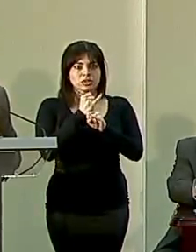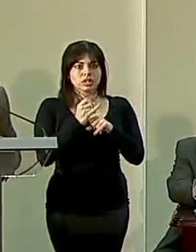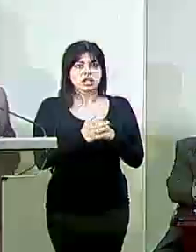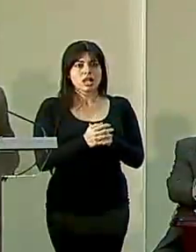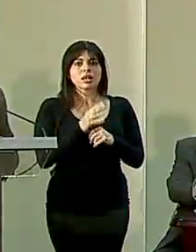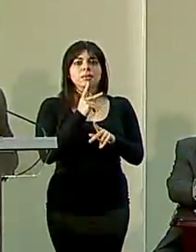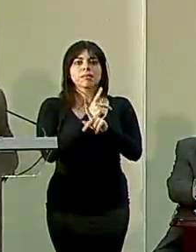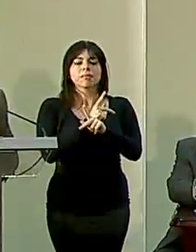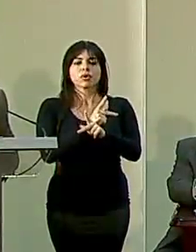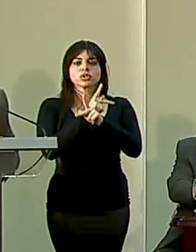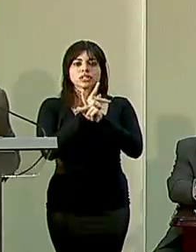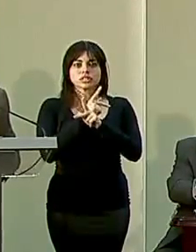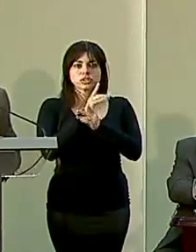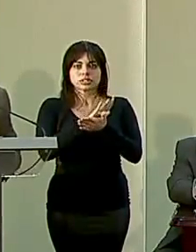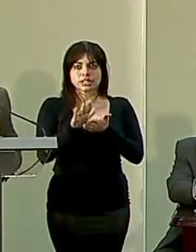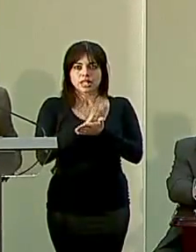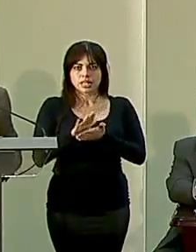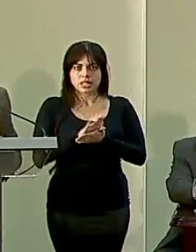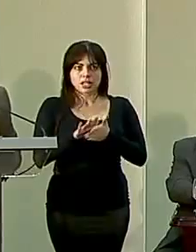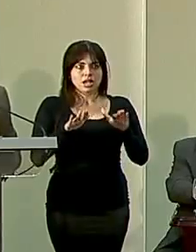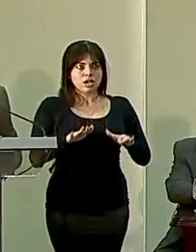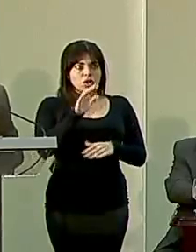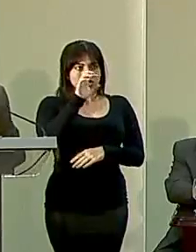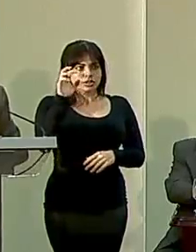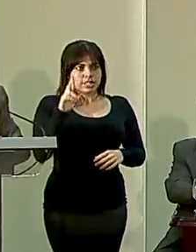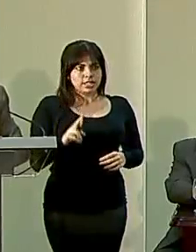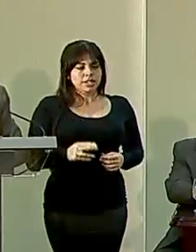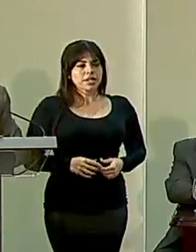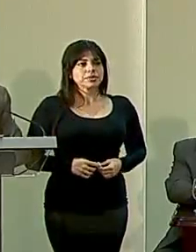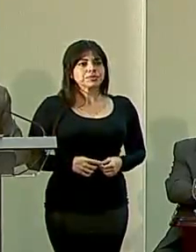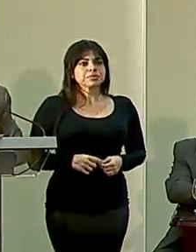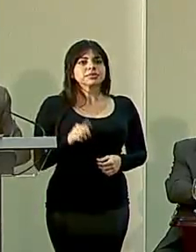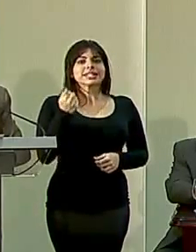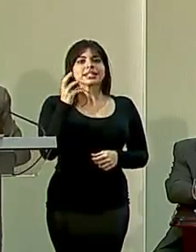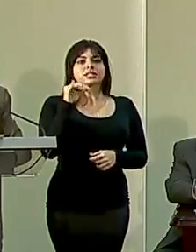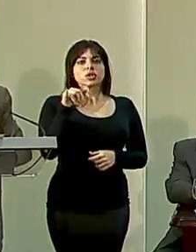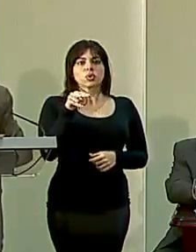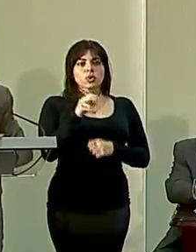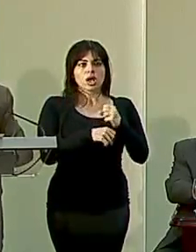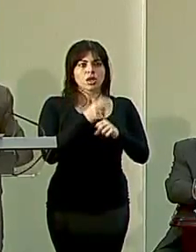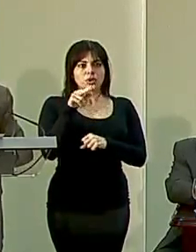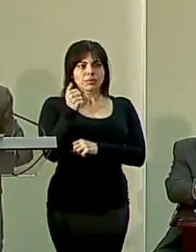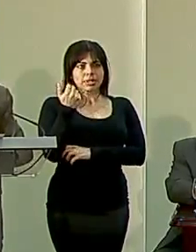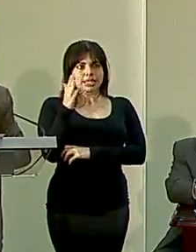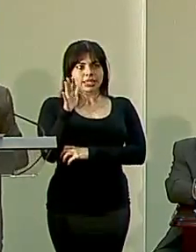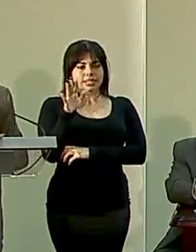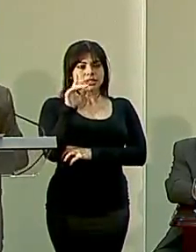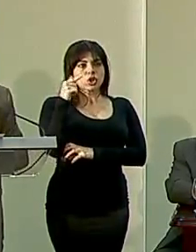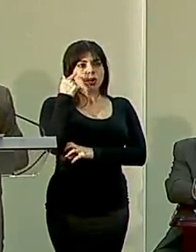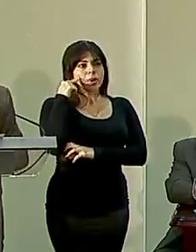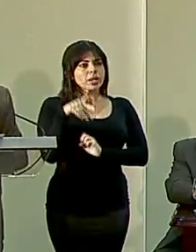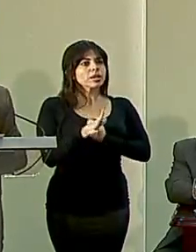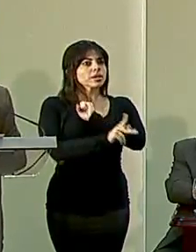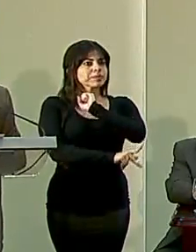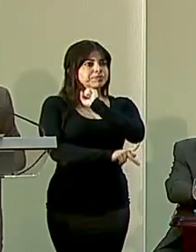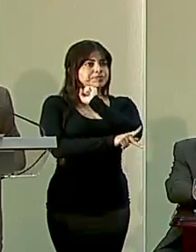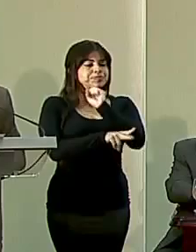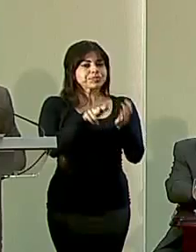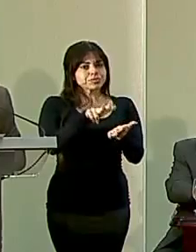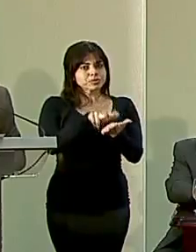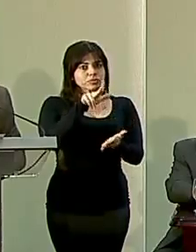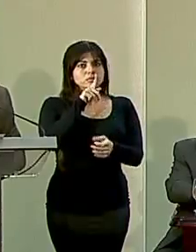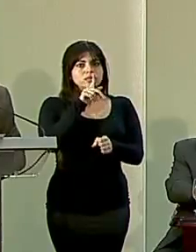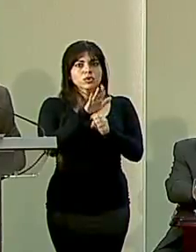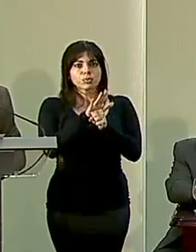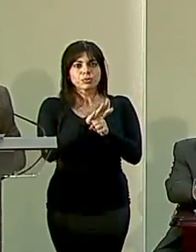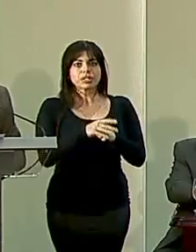y protección sanitaria de Costa Rica. 16 de junio del año 2015, el Gobierno de la República ratifica